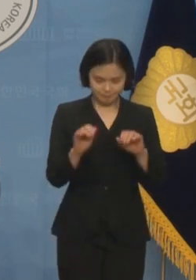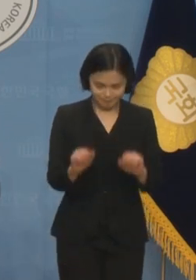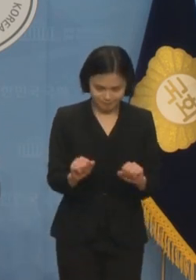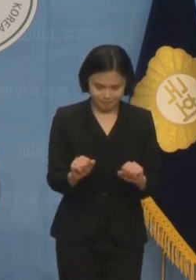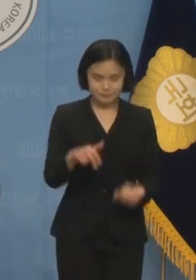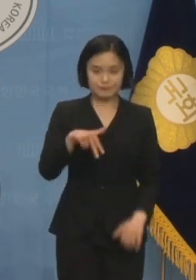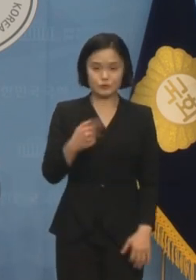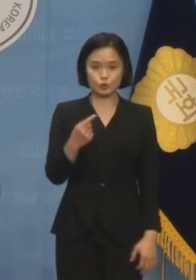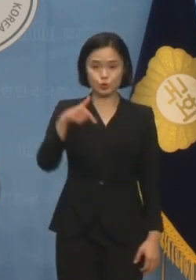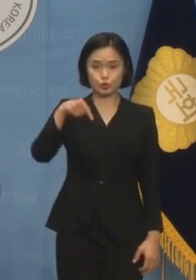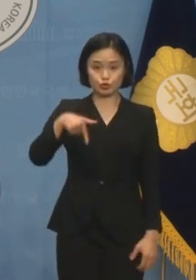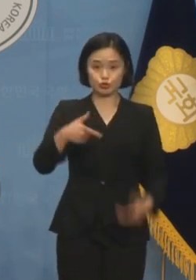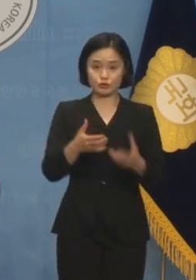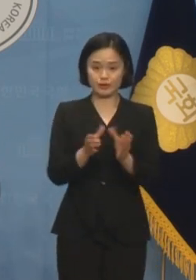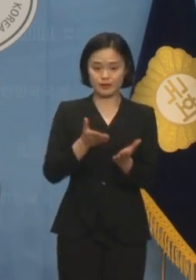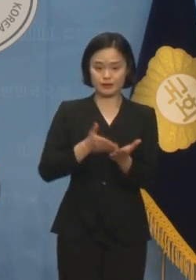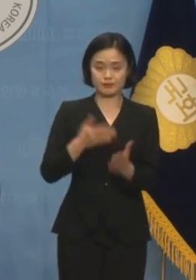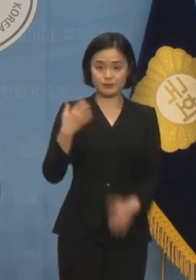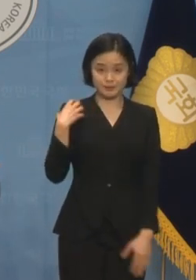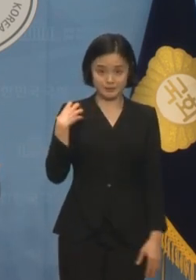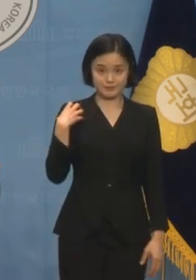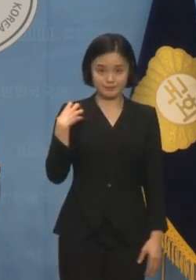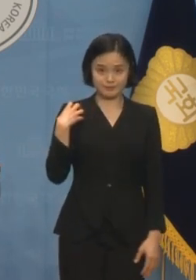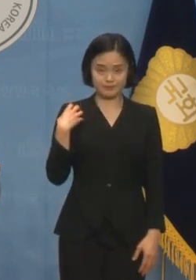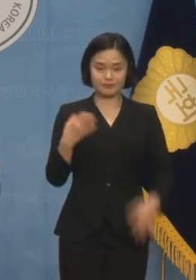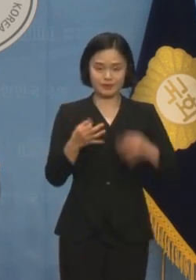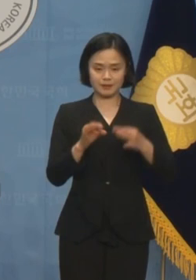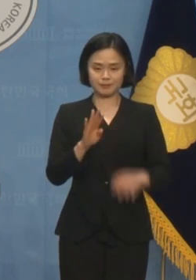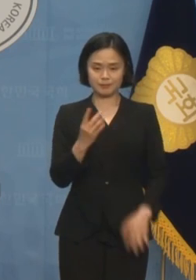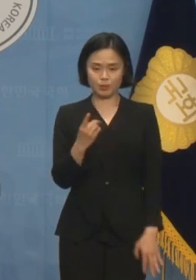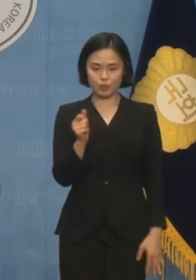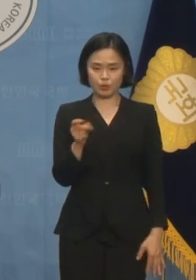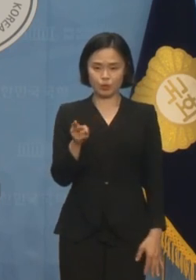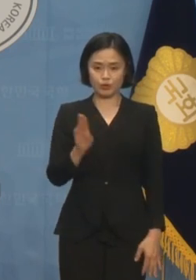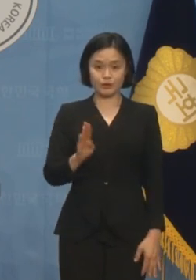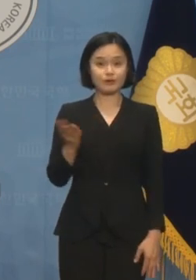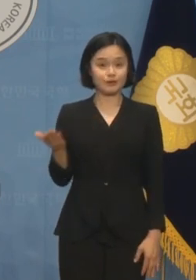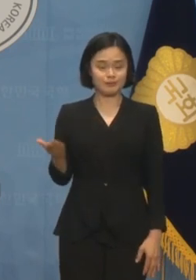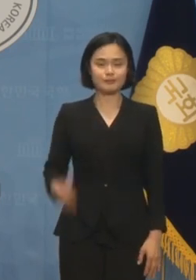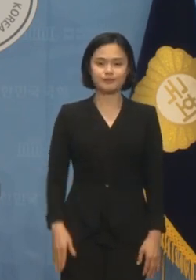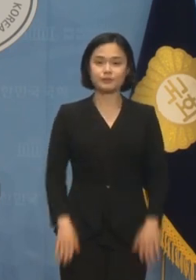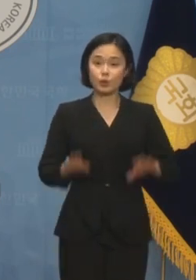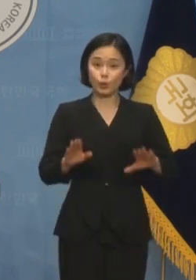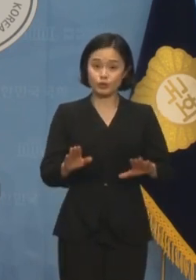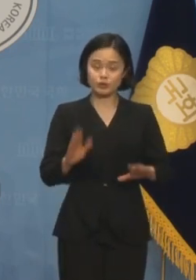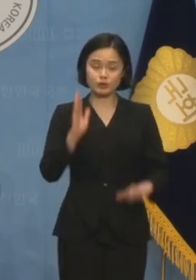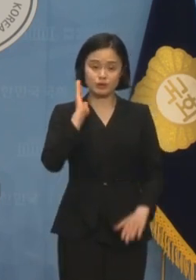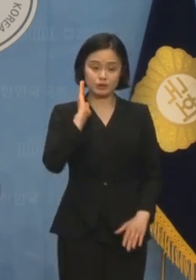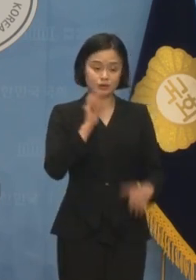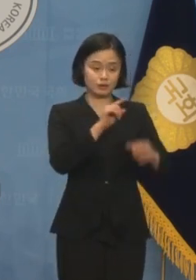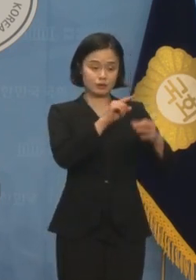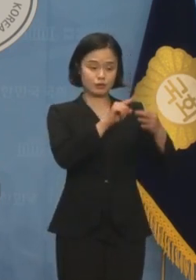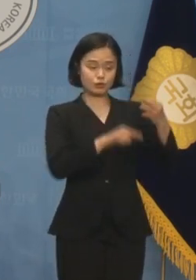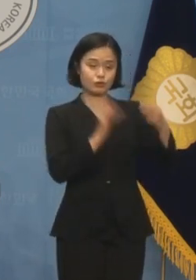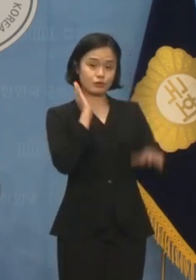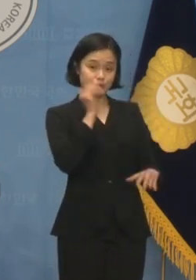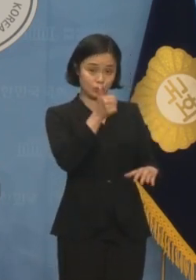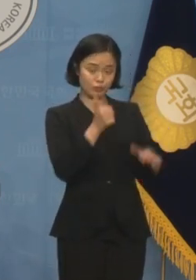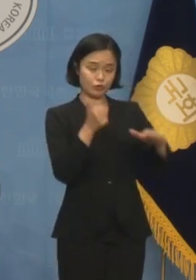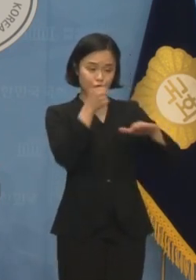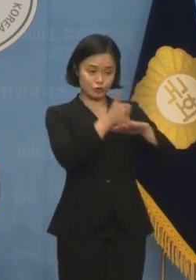안녕하십니까. 조국혁신당 대변인 김보협입니다. 오늘 윤석열 대통령의 취임